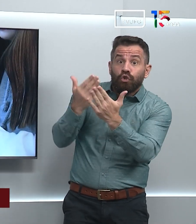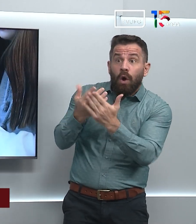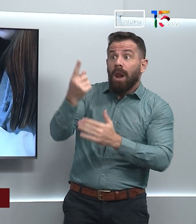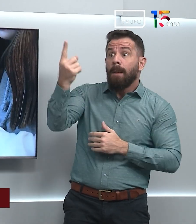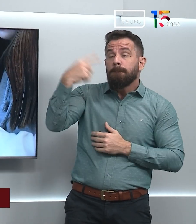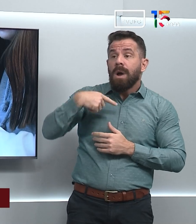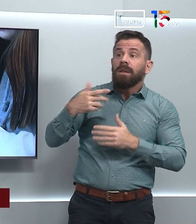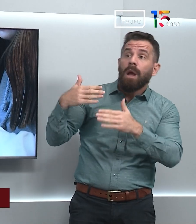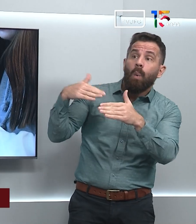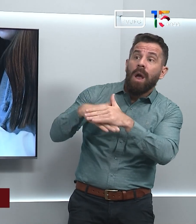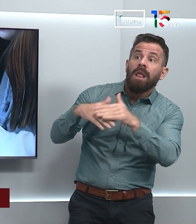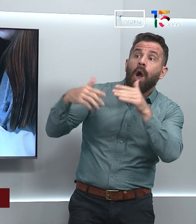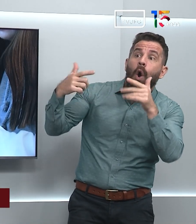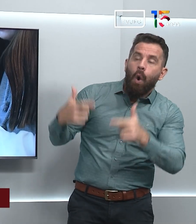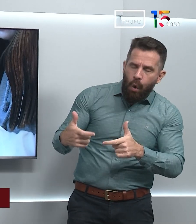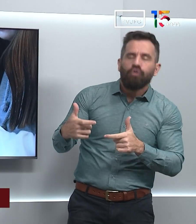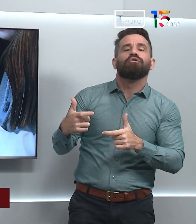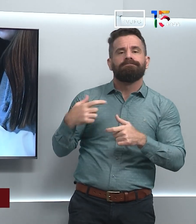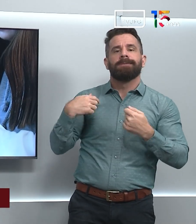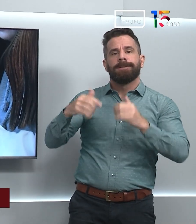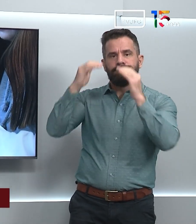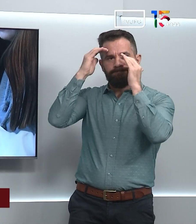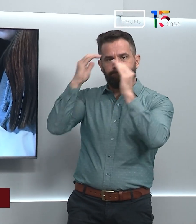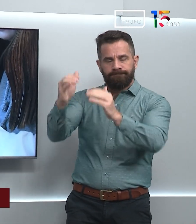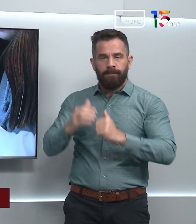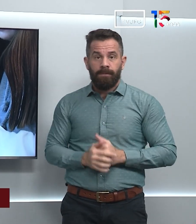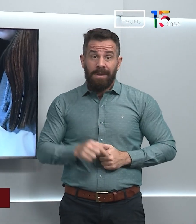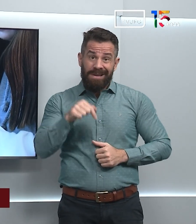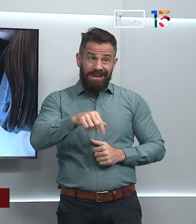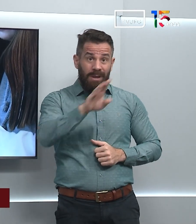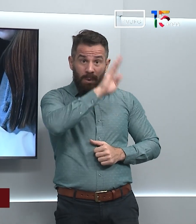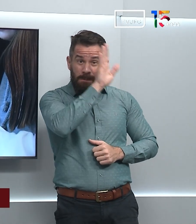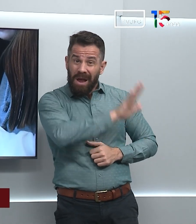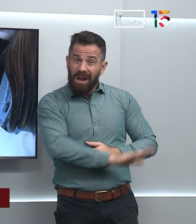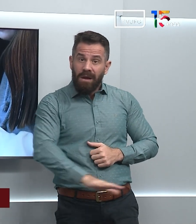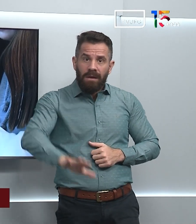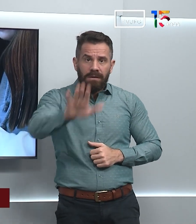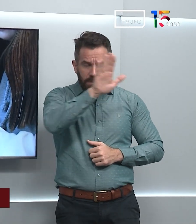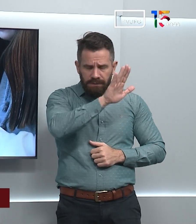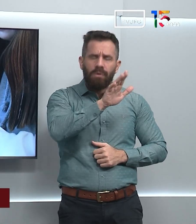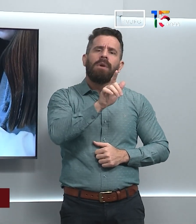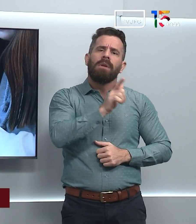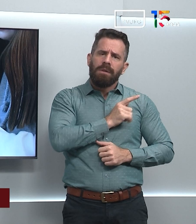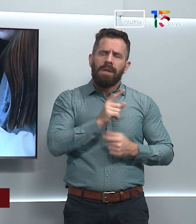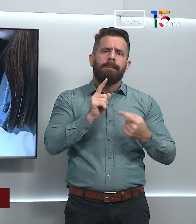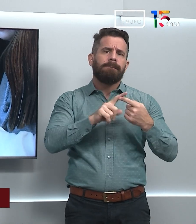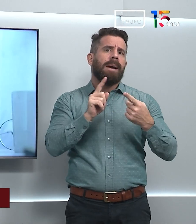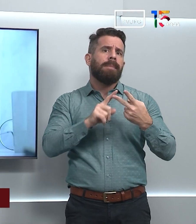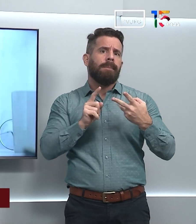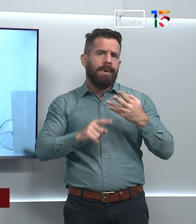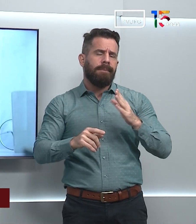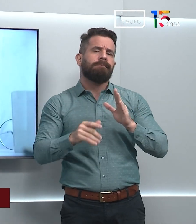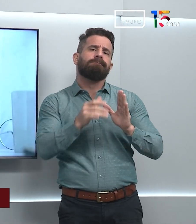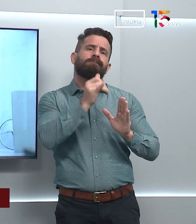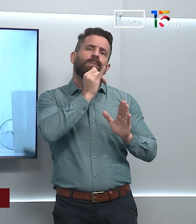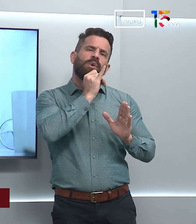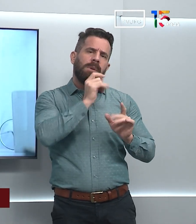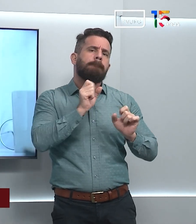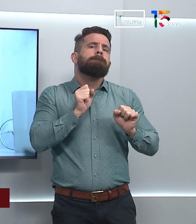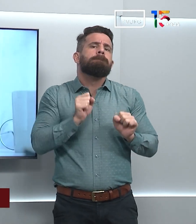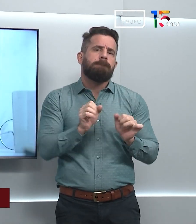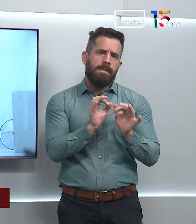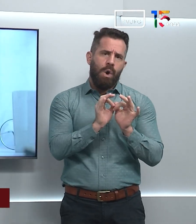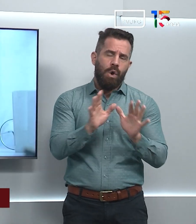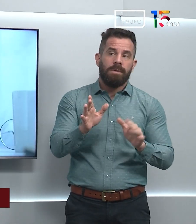Em todo o país, o uso de celular só está autorizado em situações específicas. Por exemplo, em caso